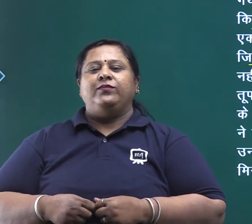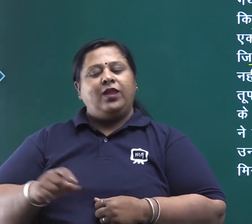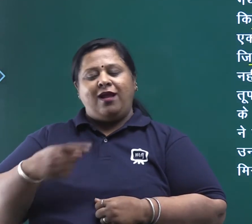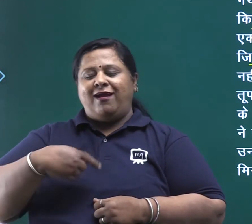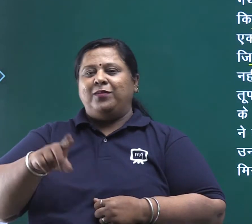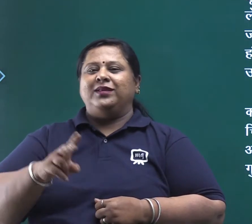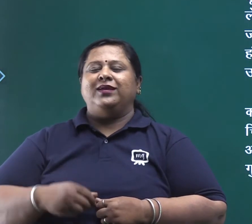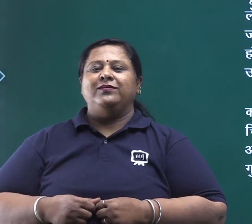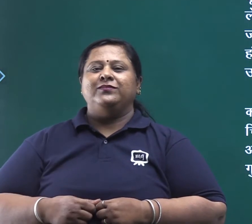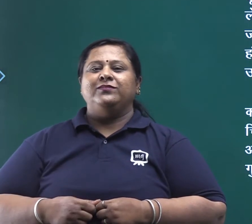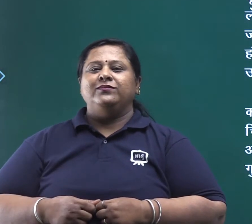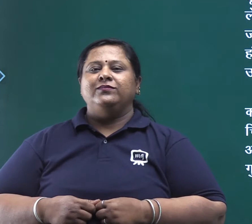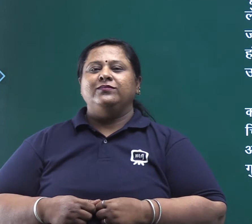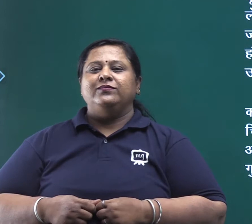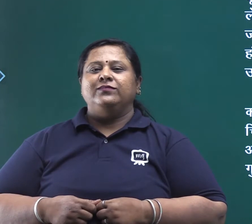आगे बढ़ते हैं।